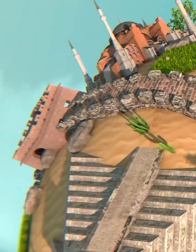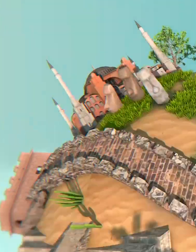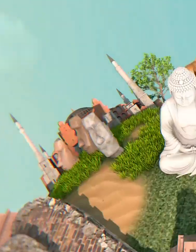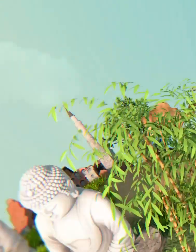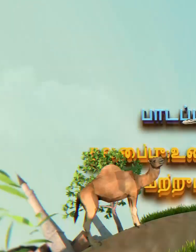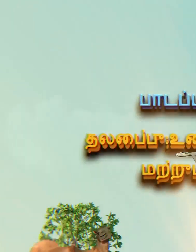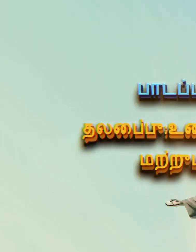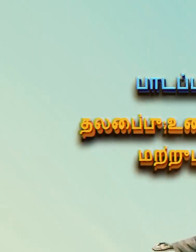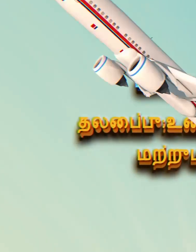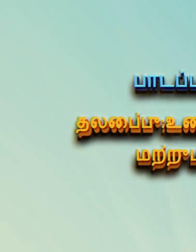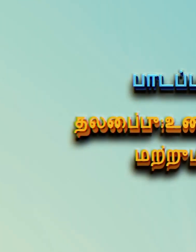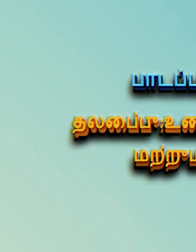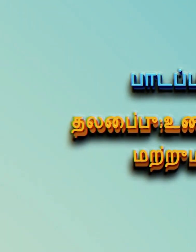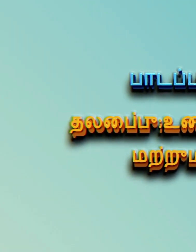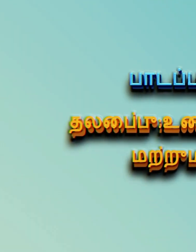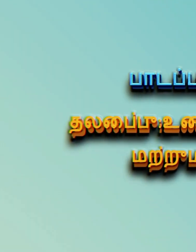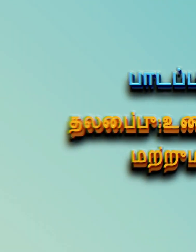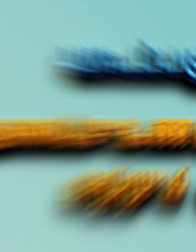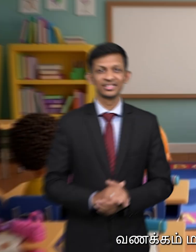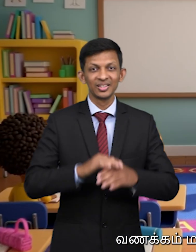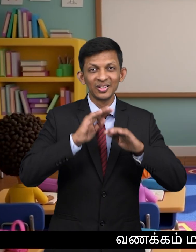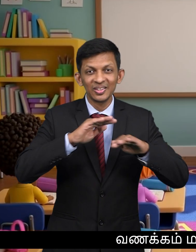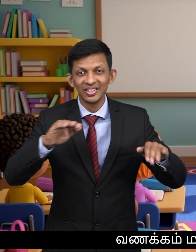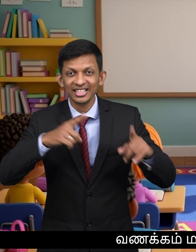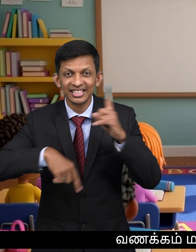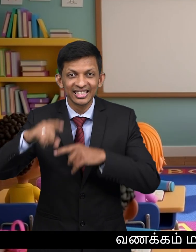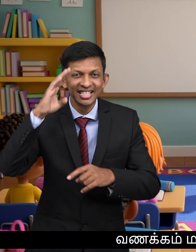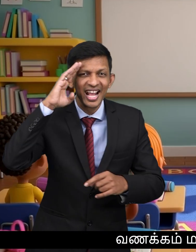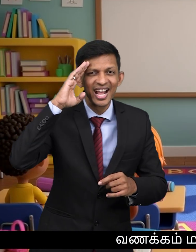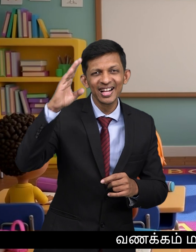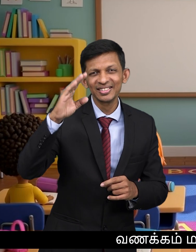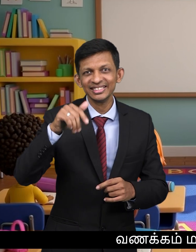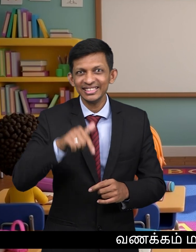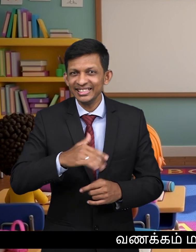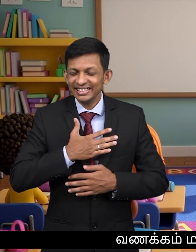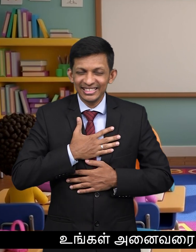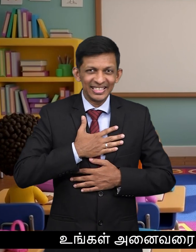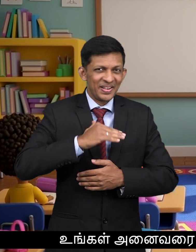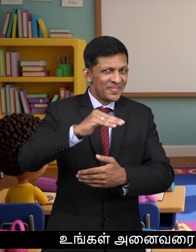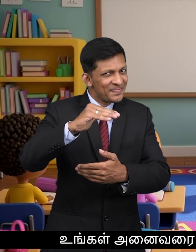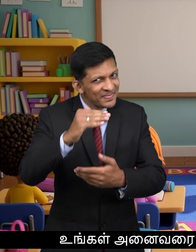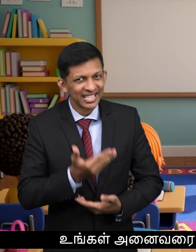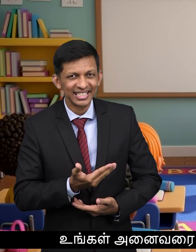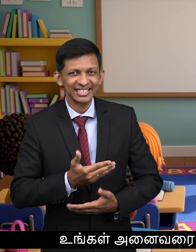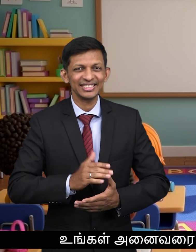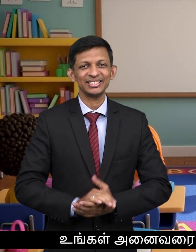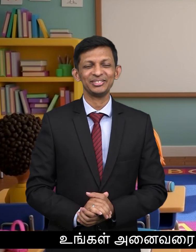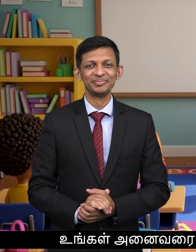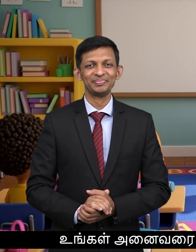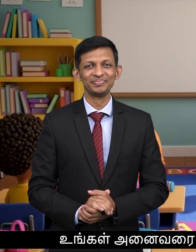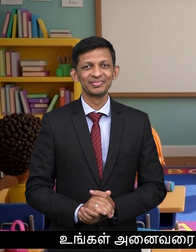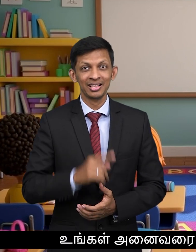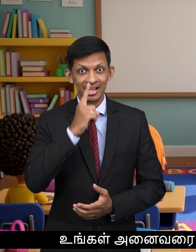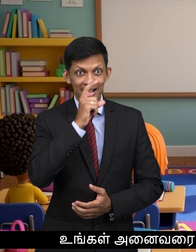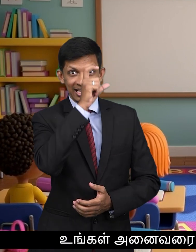உணவு கெட்டுப் போதல் மற்றும் பாதுகாத்தல். வணக்கம் மாணவ செல்வங்களே, உங்கள் அனைவரையும்